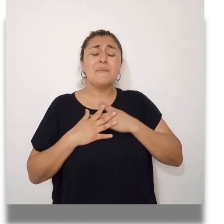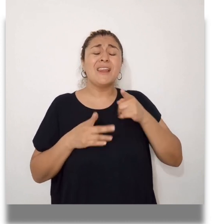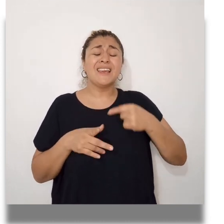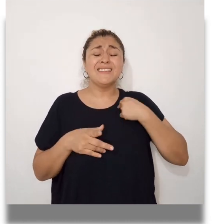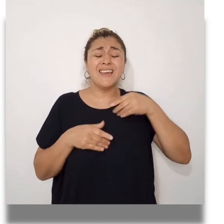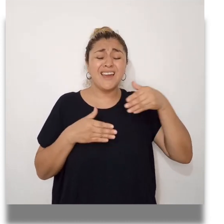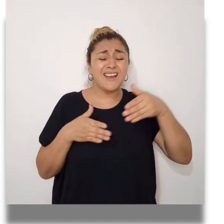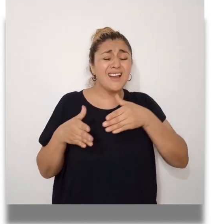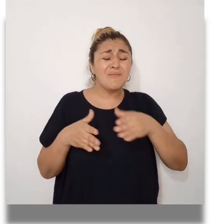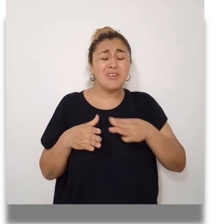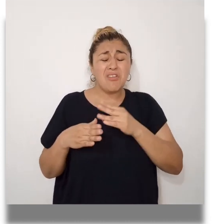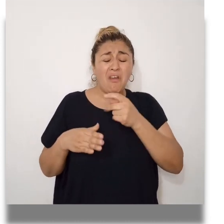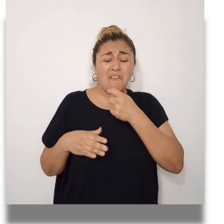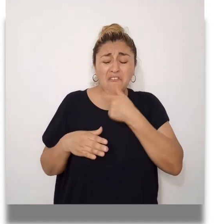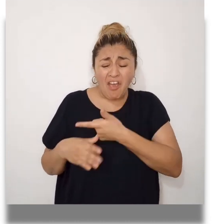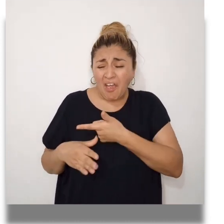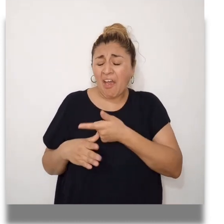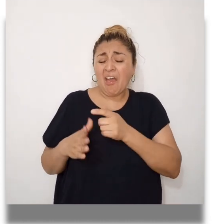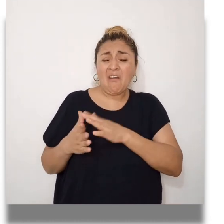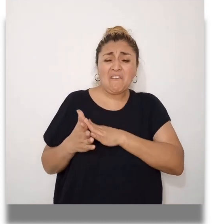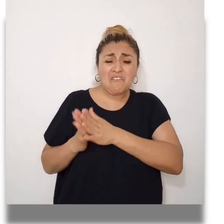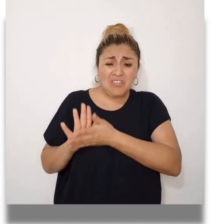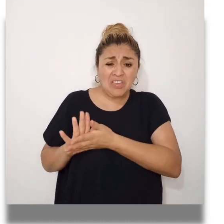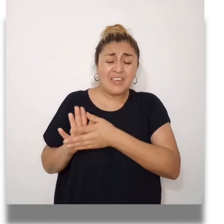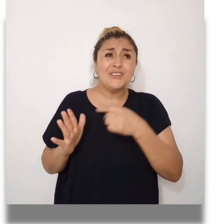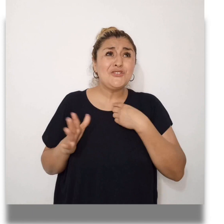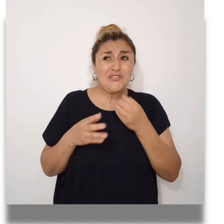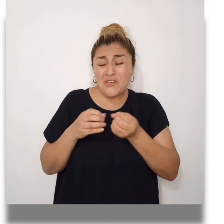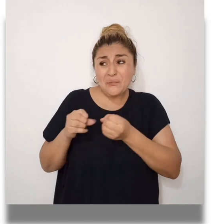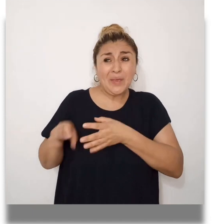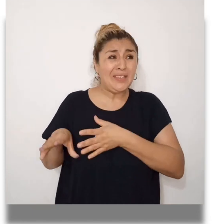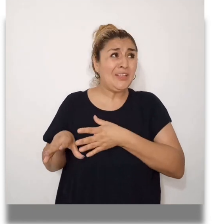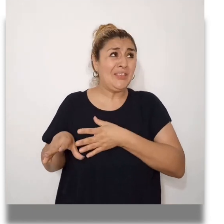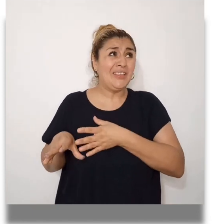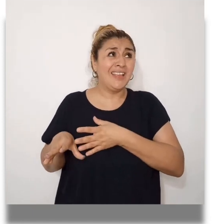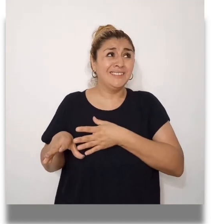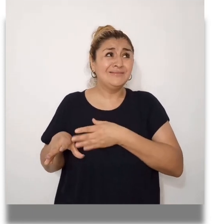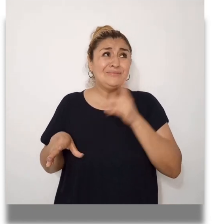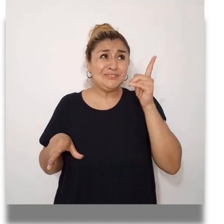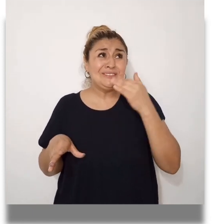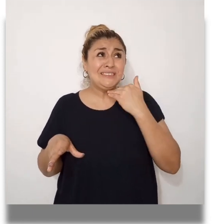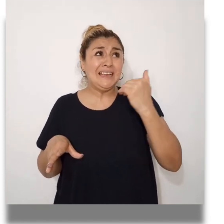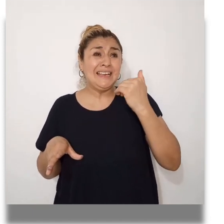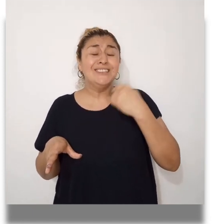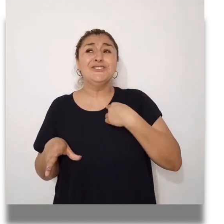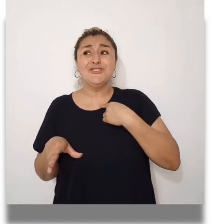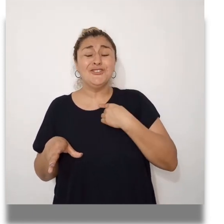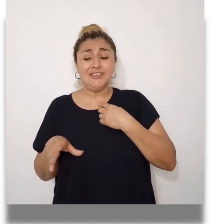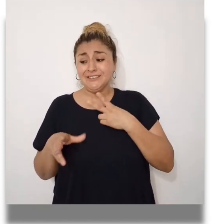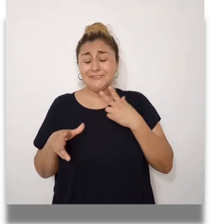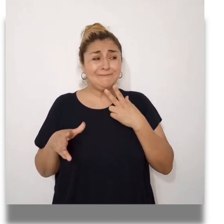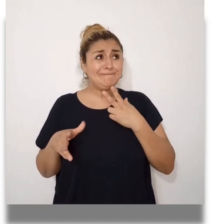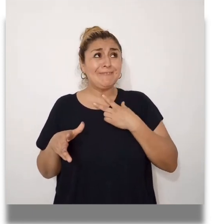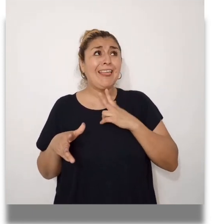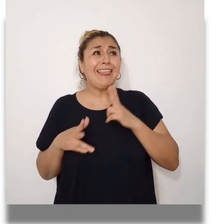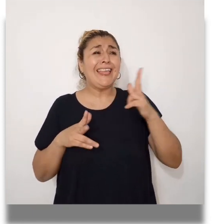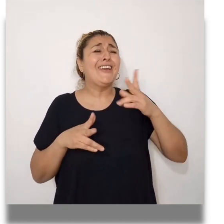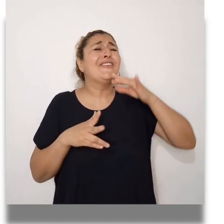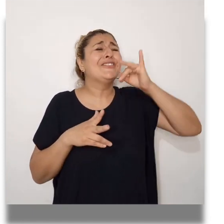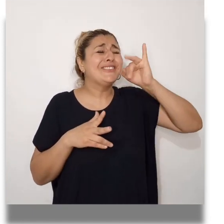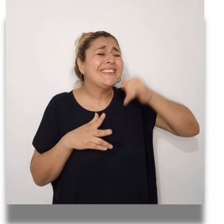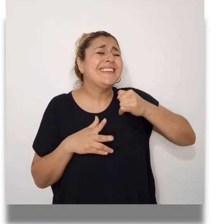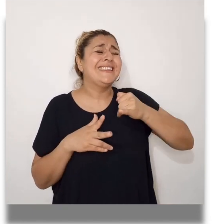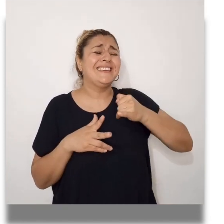simpleza. Et je réponds oui à ton appel. Y yo respondo sí a tu llamado. Je la désire plus que